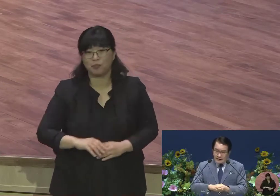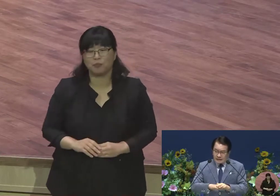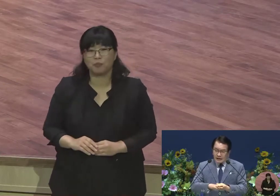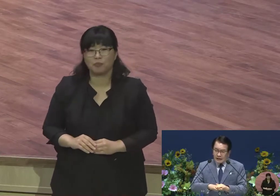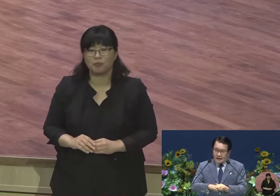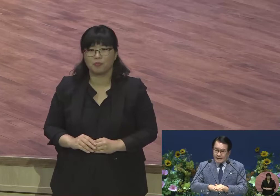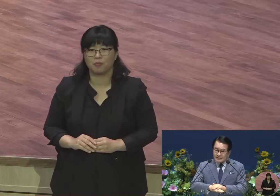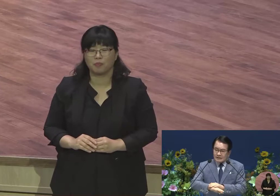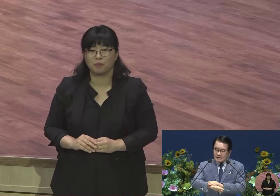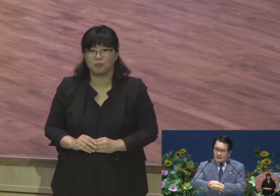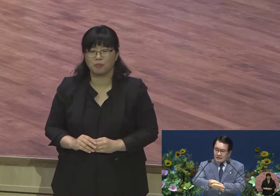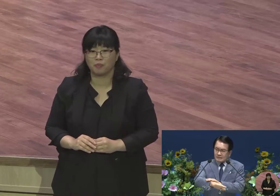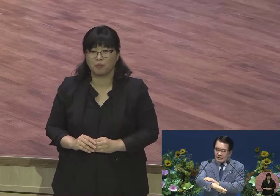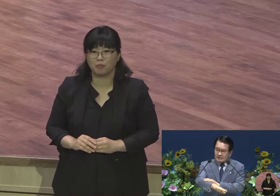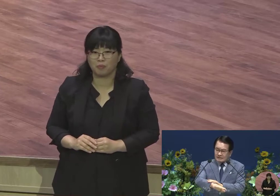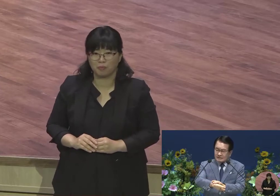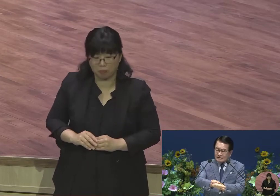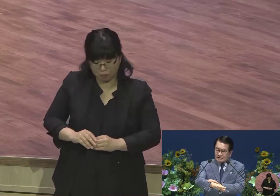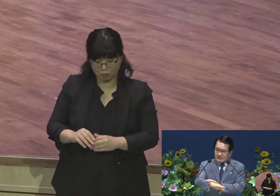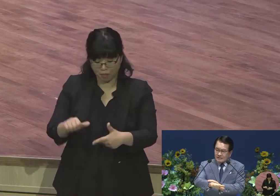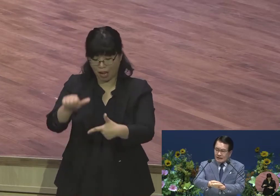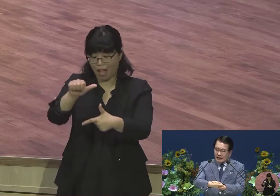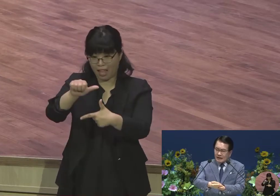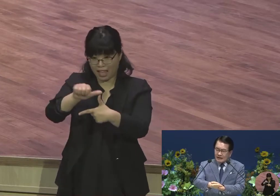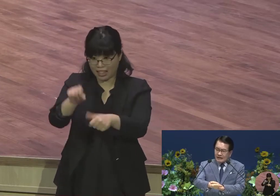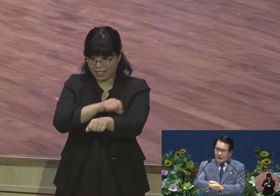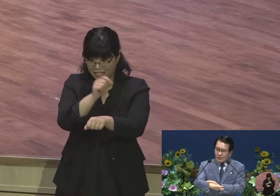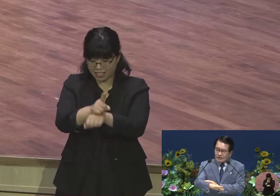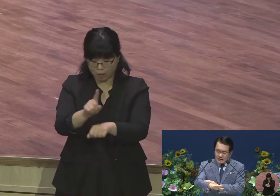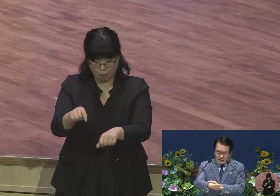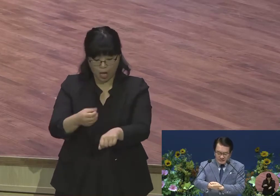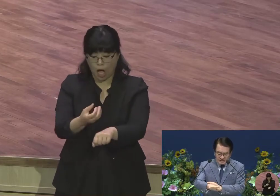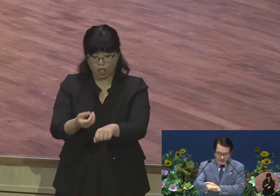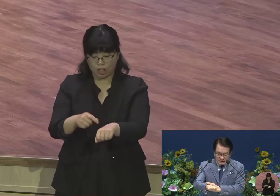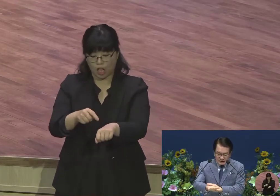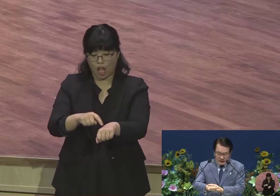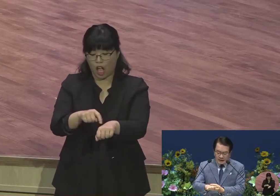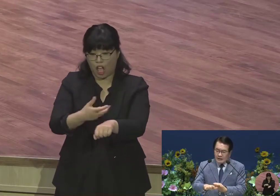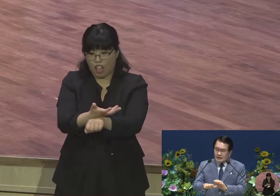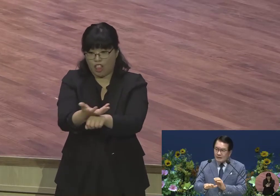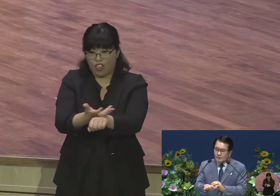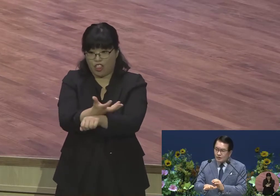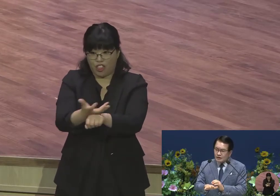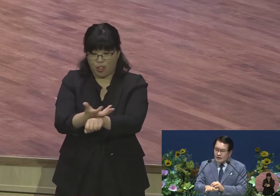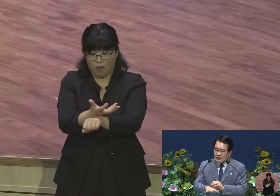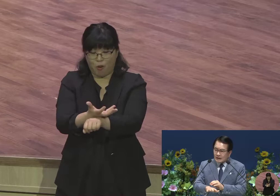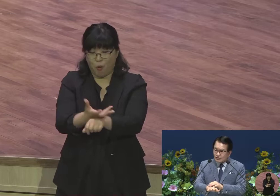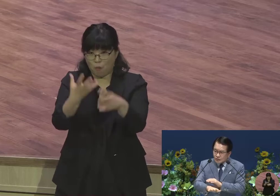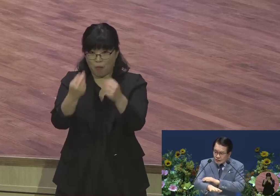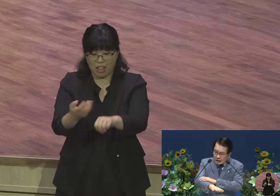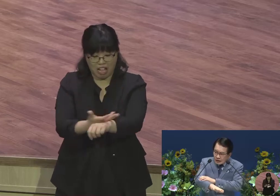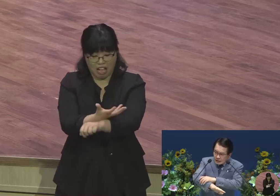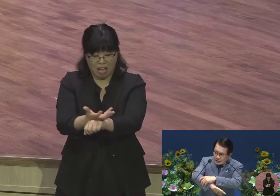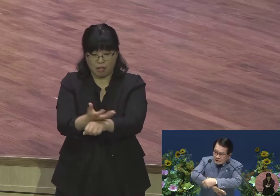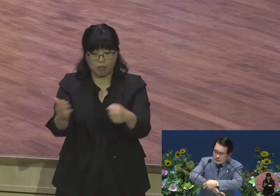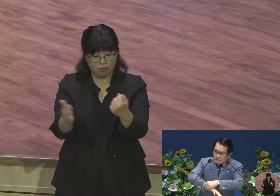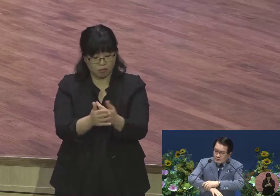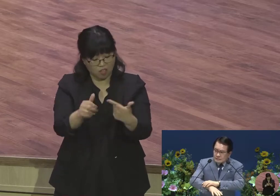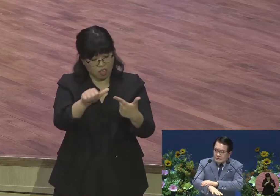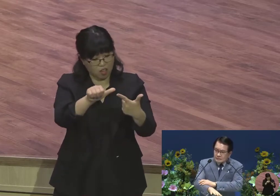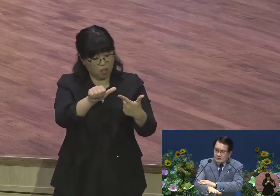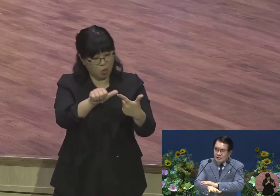어렸겠냐 애서가 틀이 많았어 틀이 많았는데 야곱은 틀이 없어 그러니까 염소 새끼 가죽을 딱